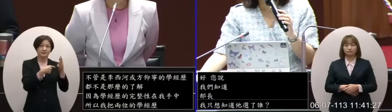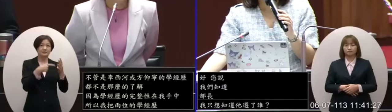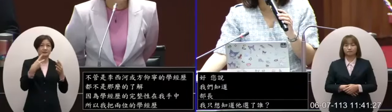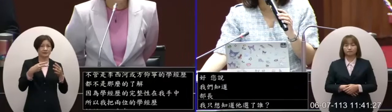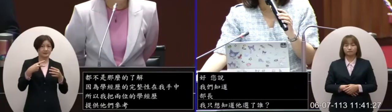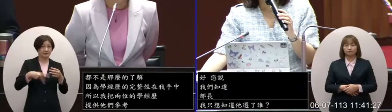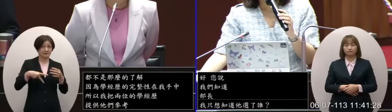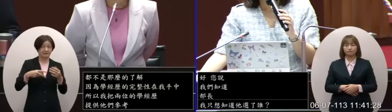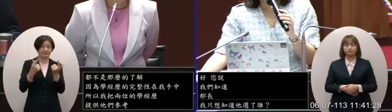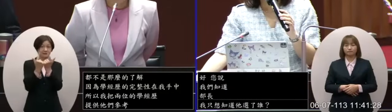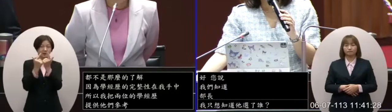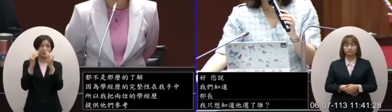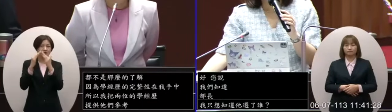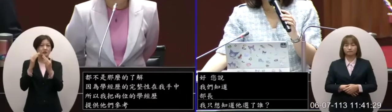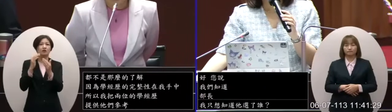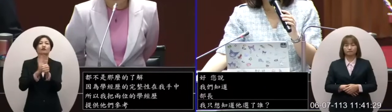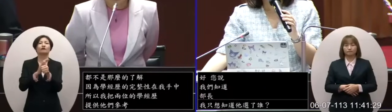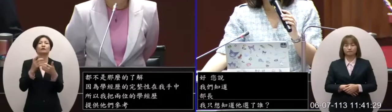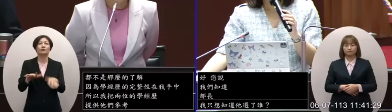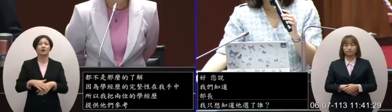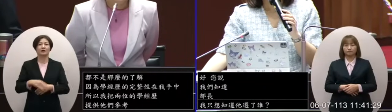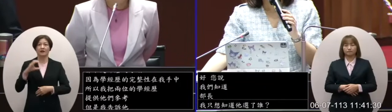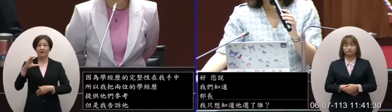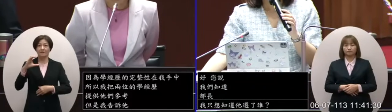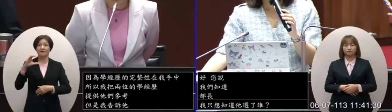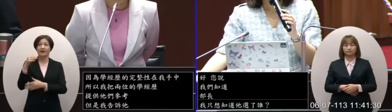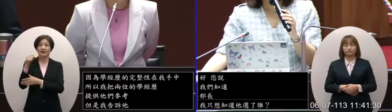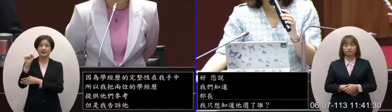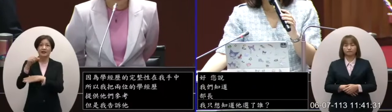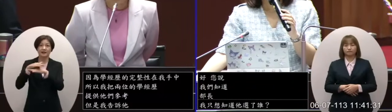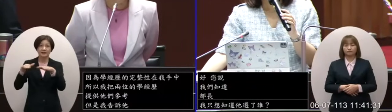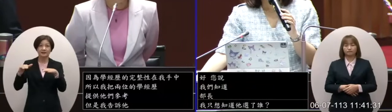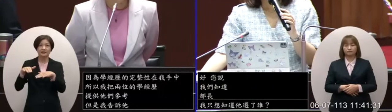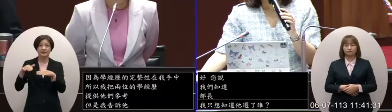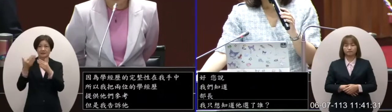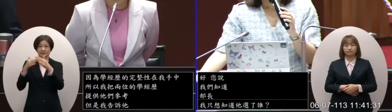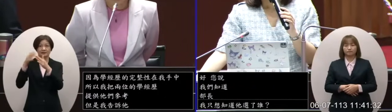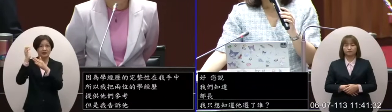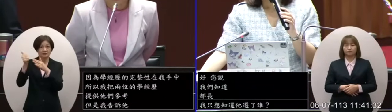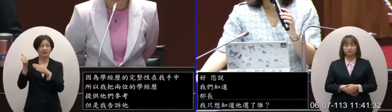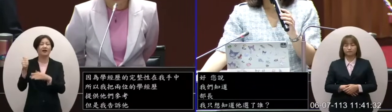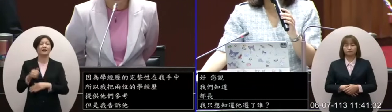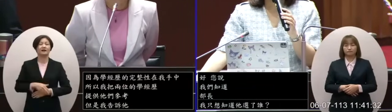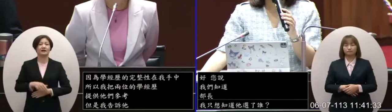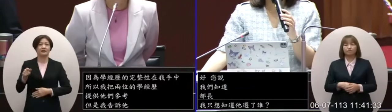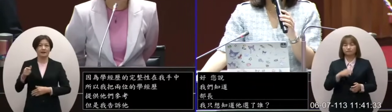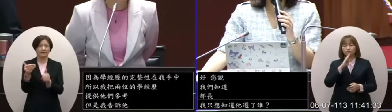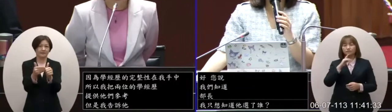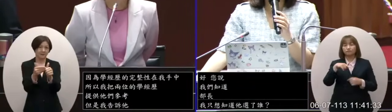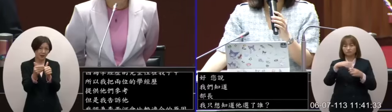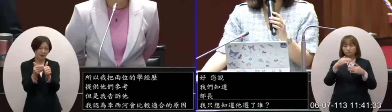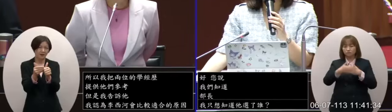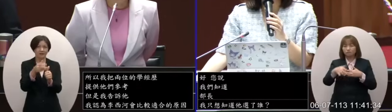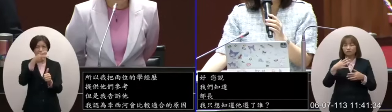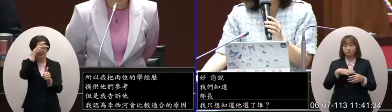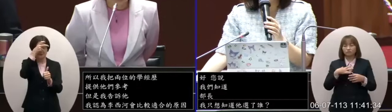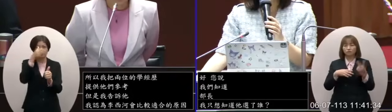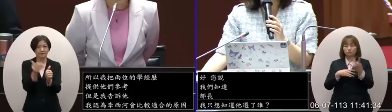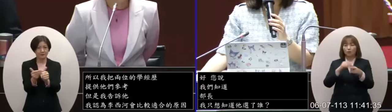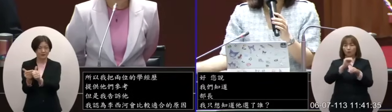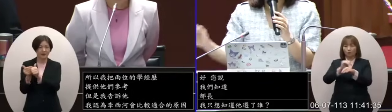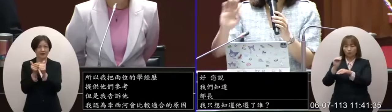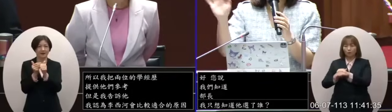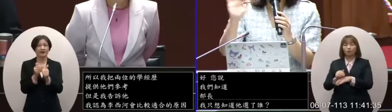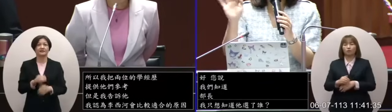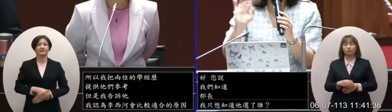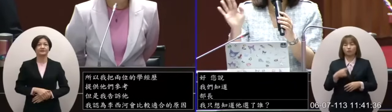有这方面的经验。那方仰宁校长呢，他现在是警专的校长，他在培育我们警察的新生代， 两位都很优秀。 所以我们认